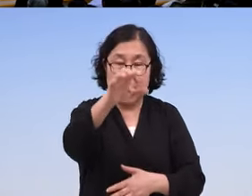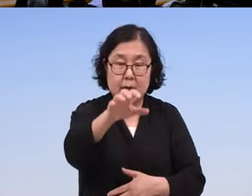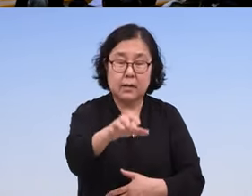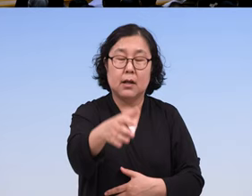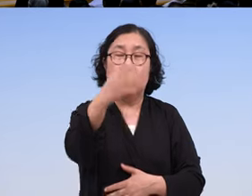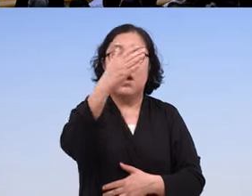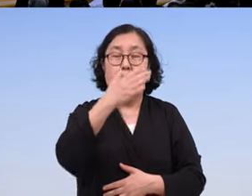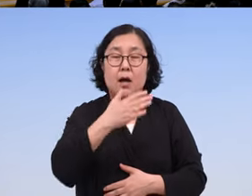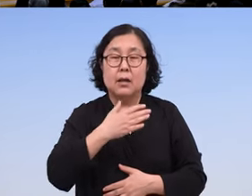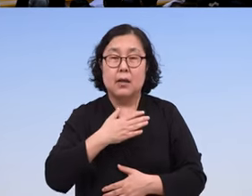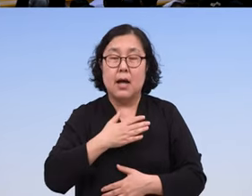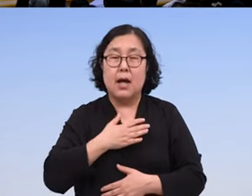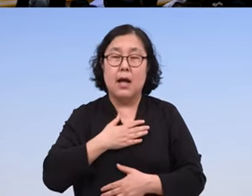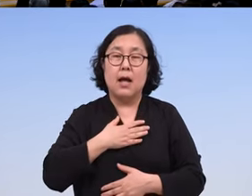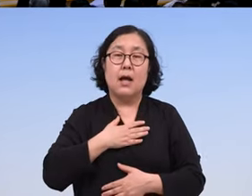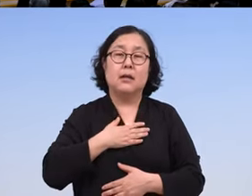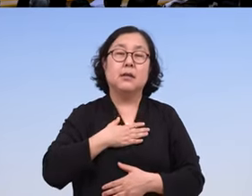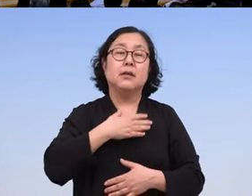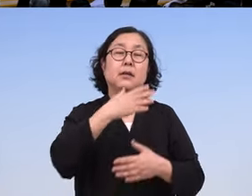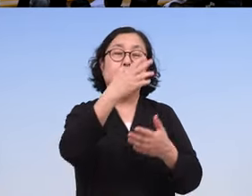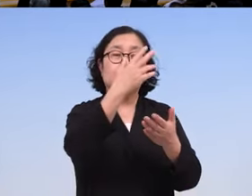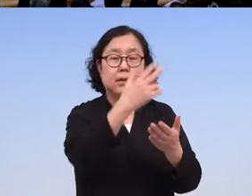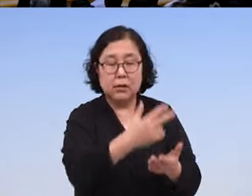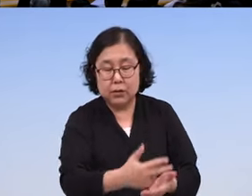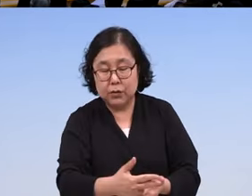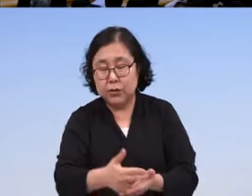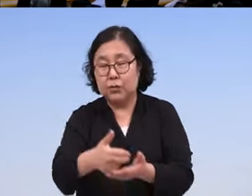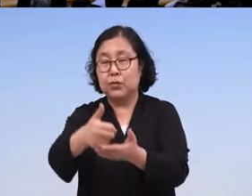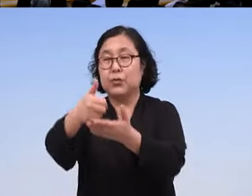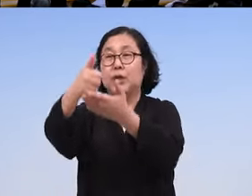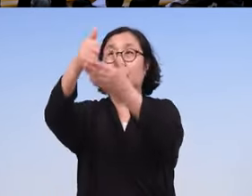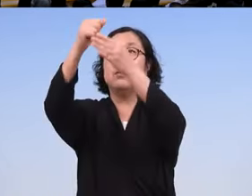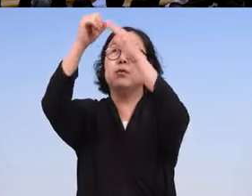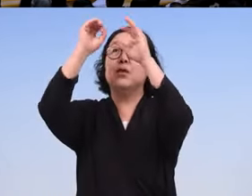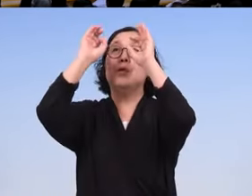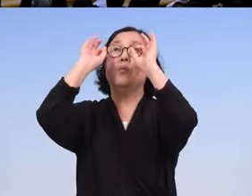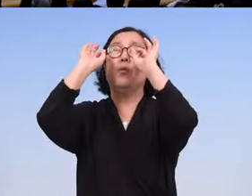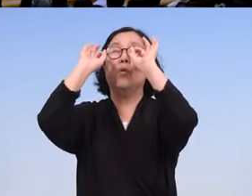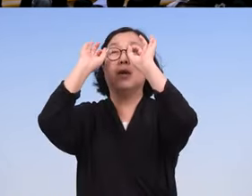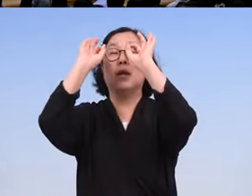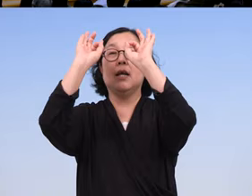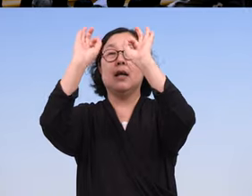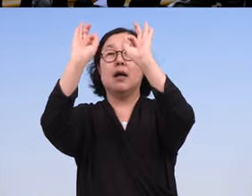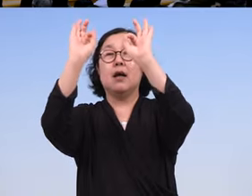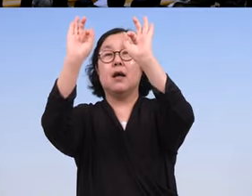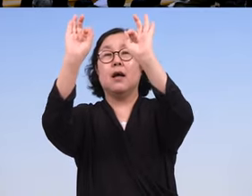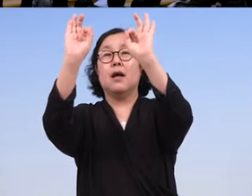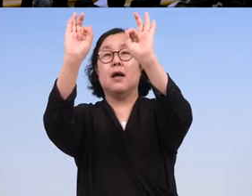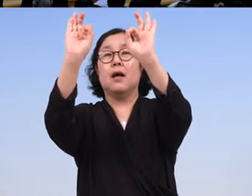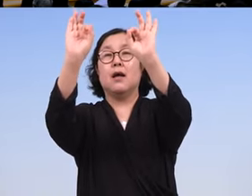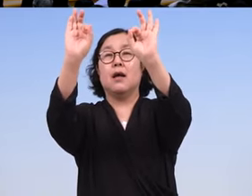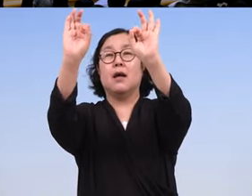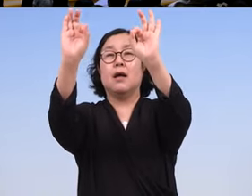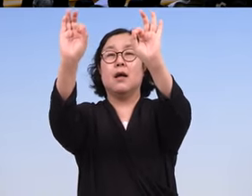길 끝, 나는 주님을 보리라. 나는 주님을